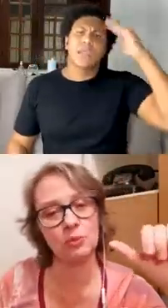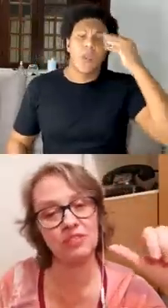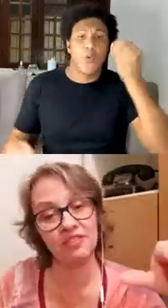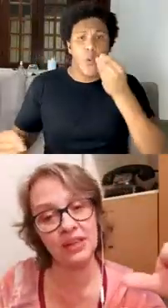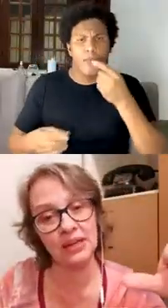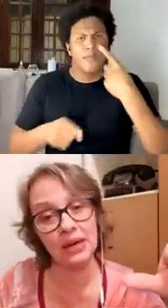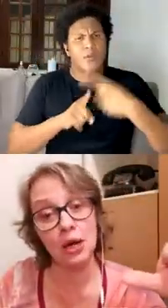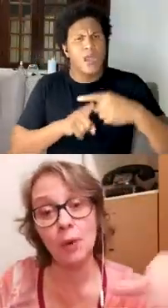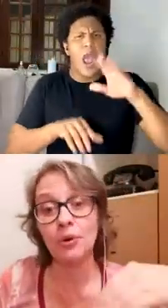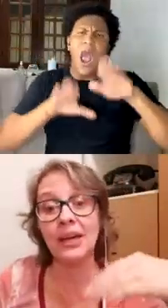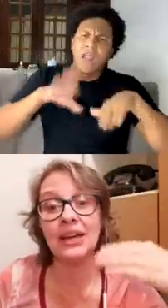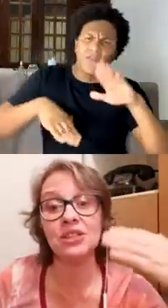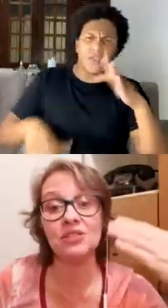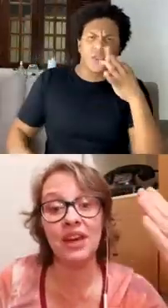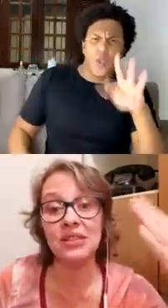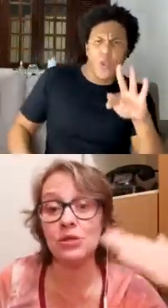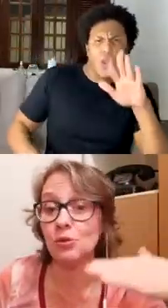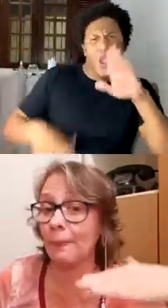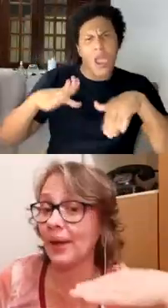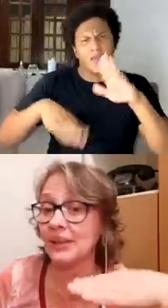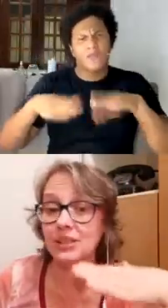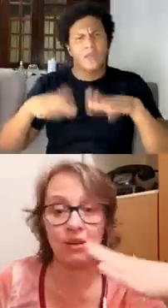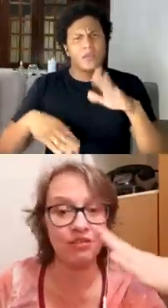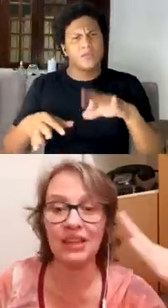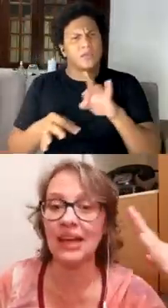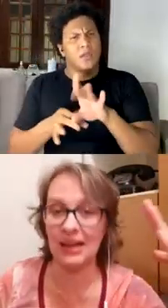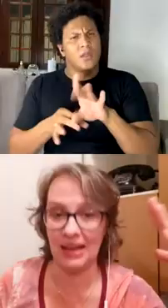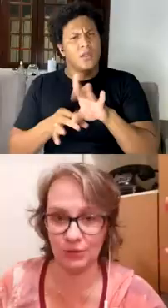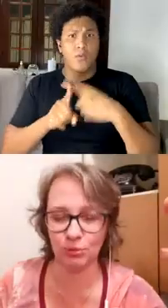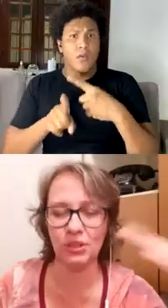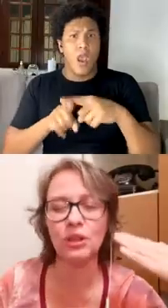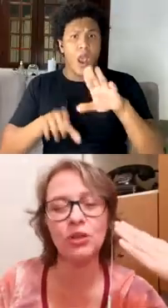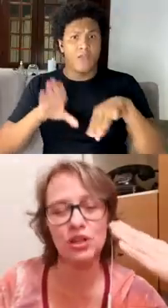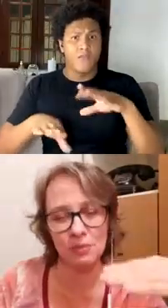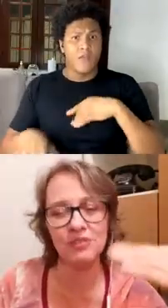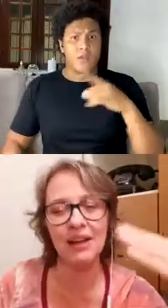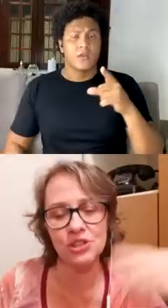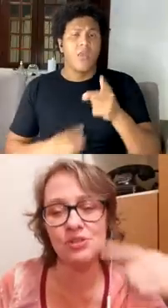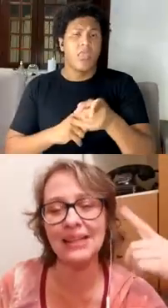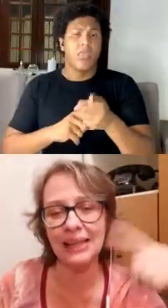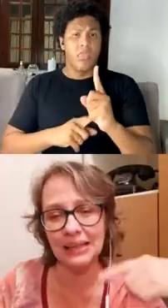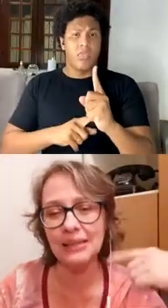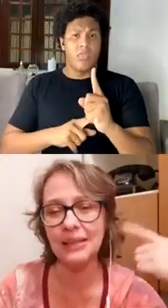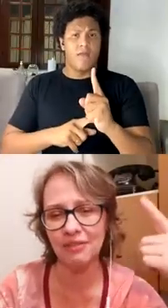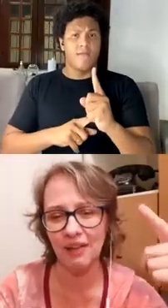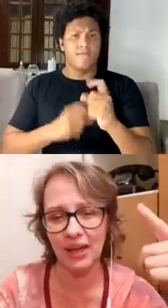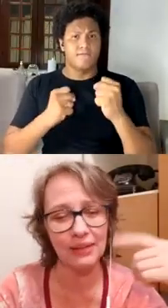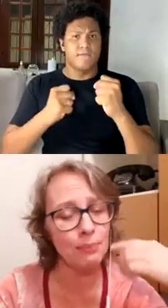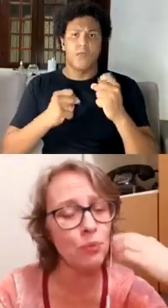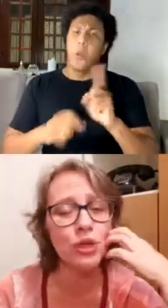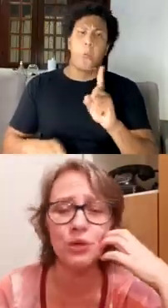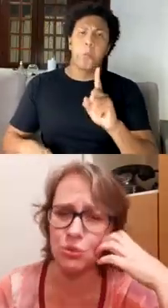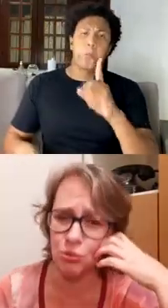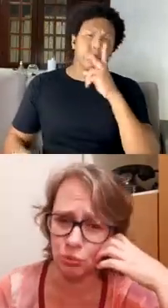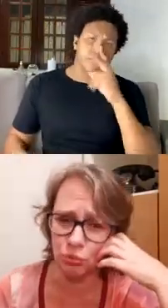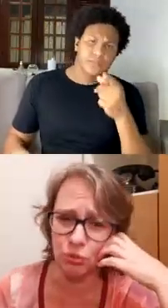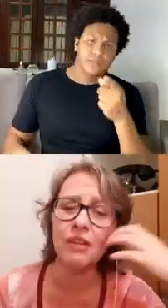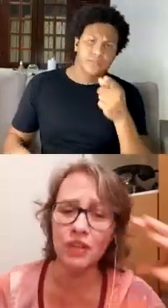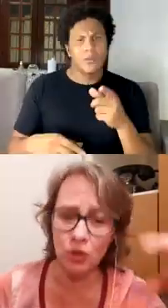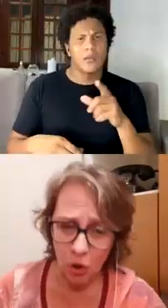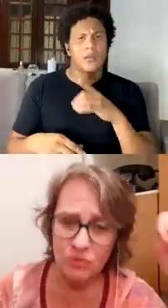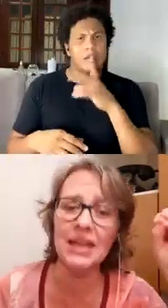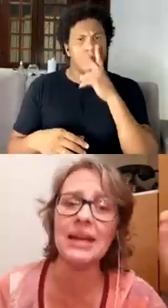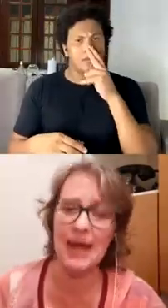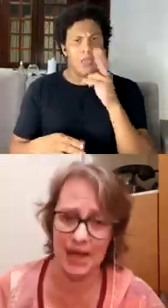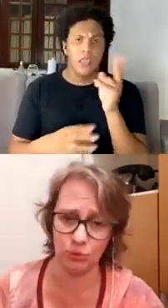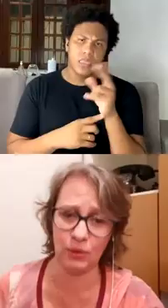não lubrifica, por que às vezes o pênis não fica ereto. Então nós vamos falar disso na quinta que vem. Tem muito assunto.